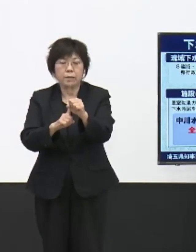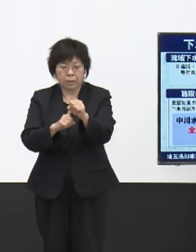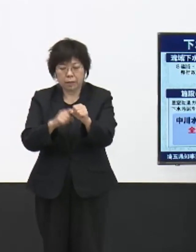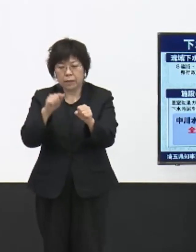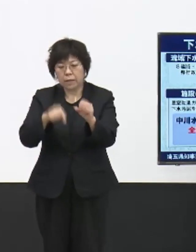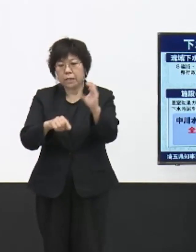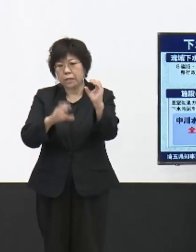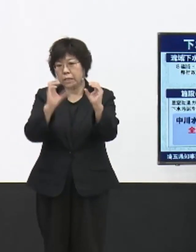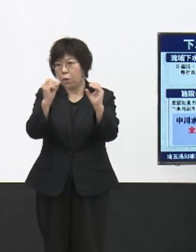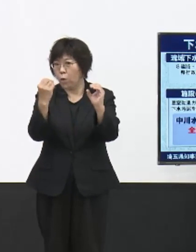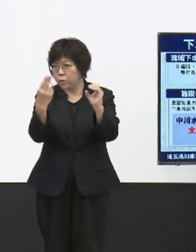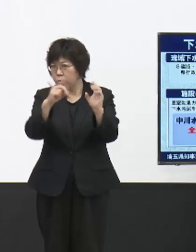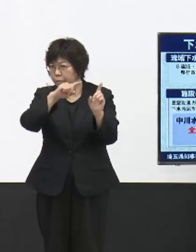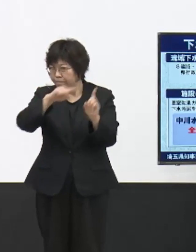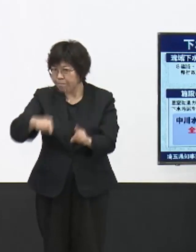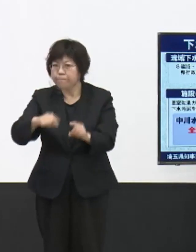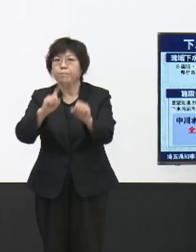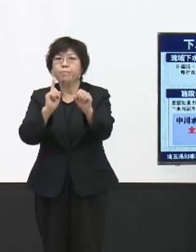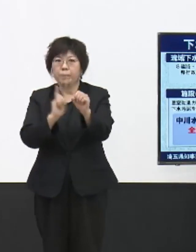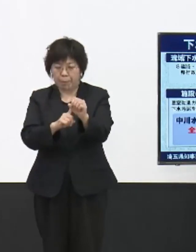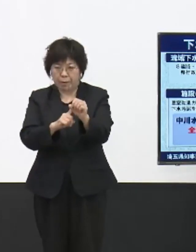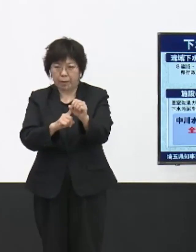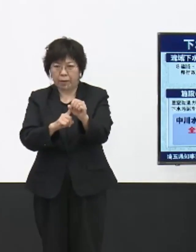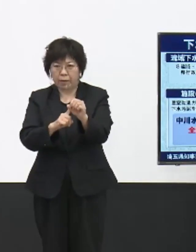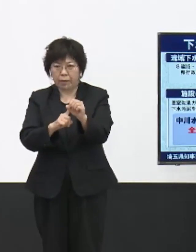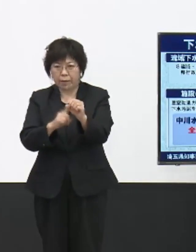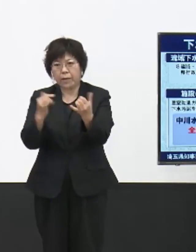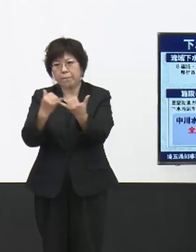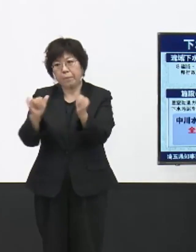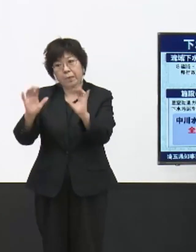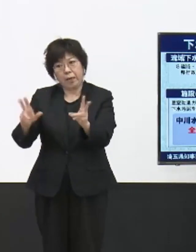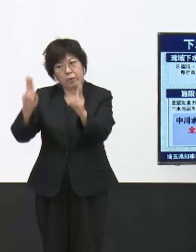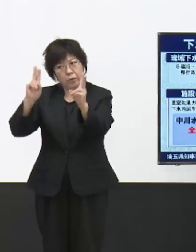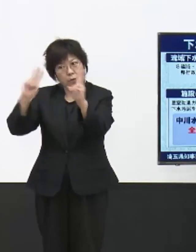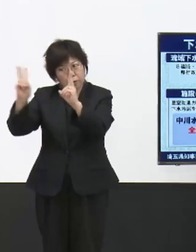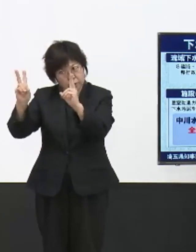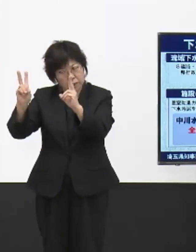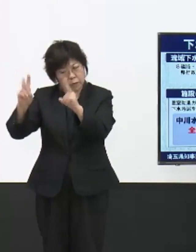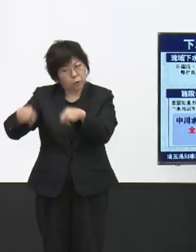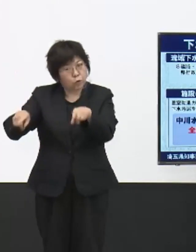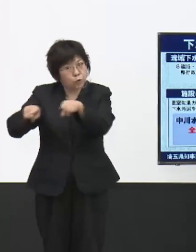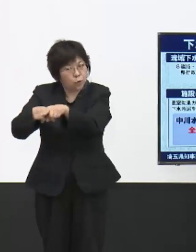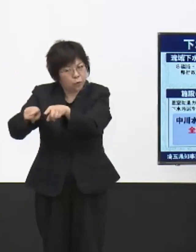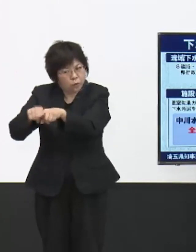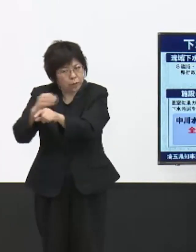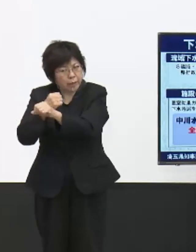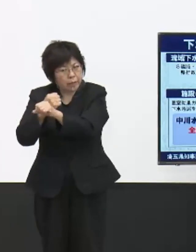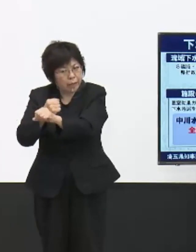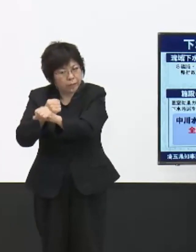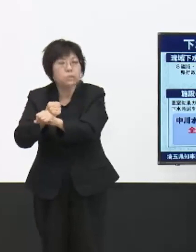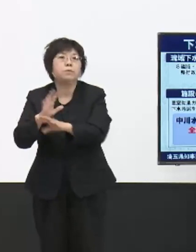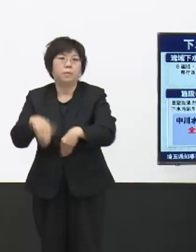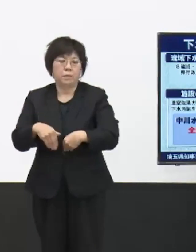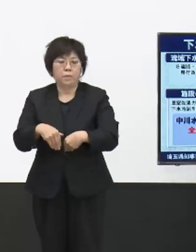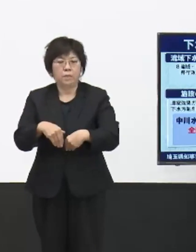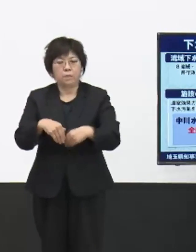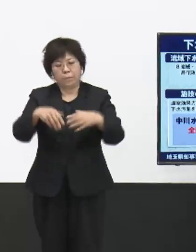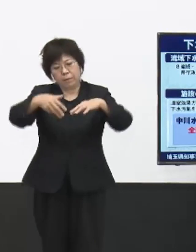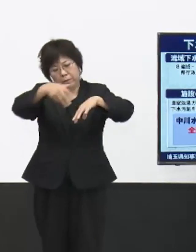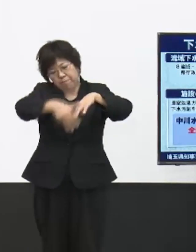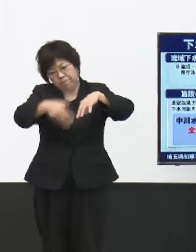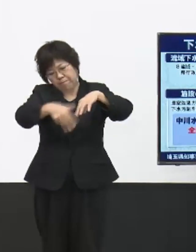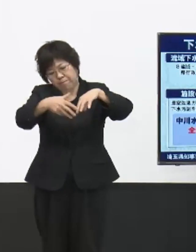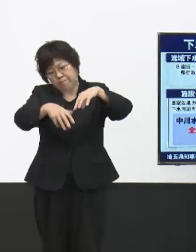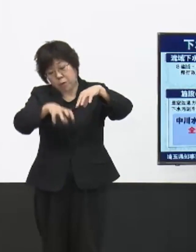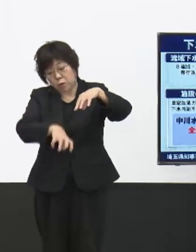削減を行うために、民間事業者と共同でこれまでそのまま焼却処理していた下